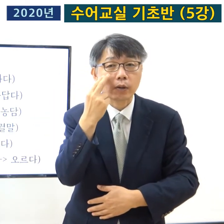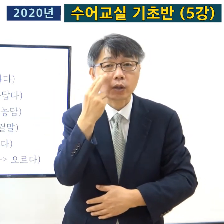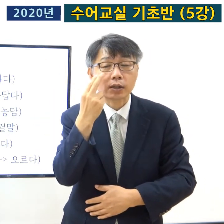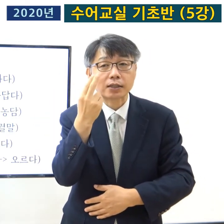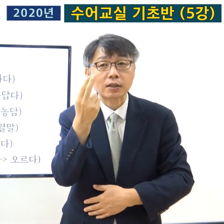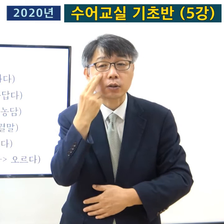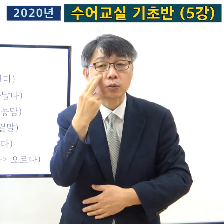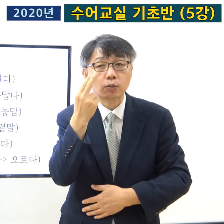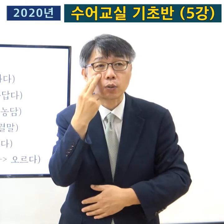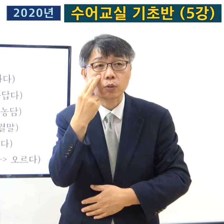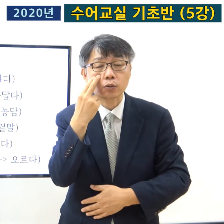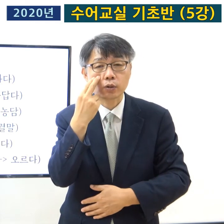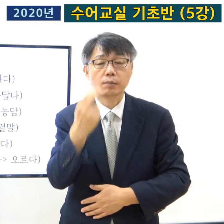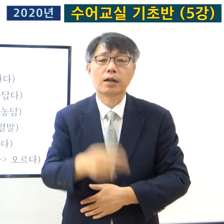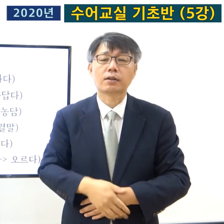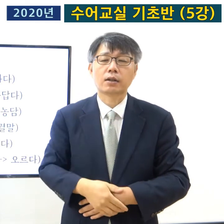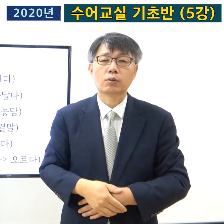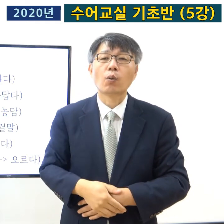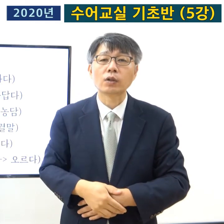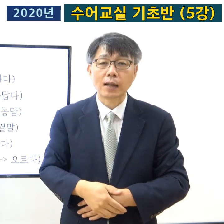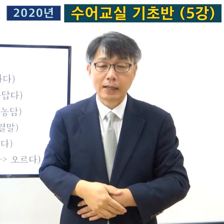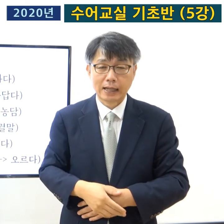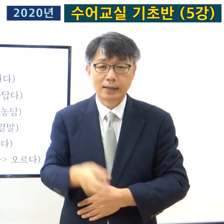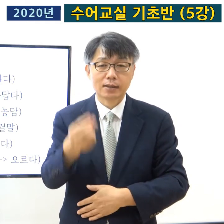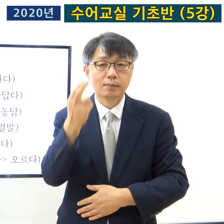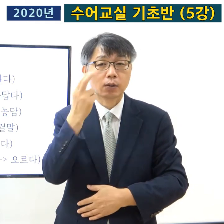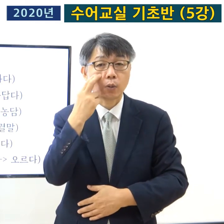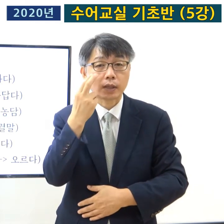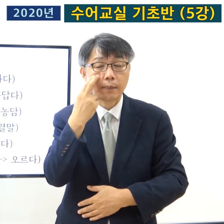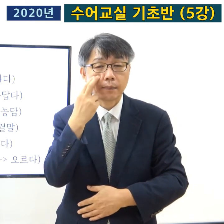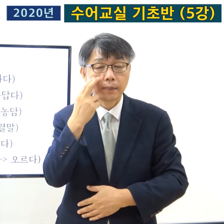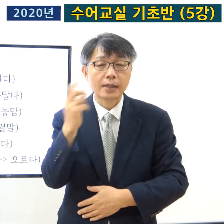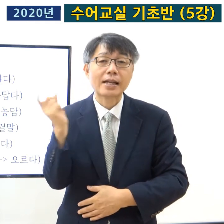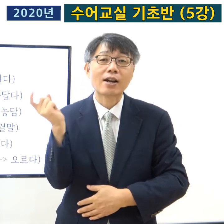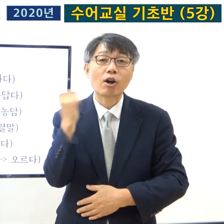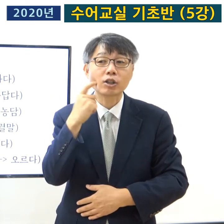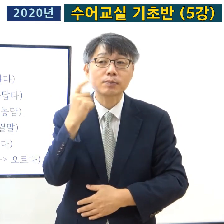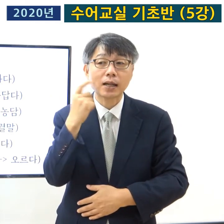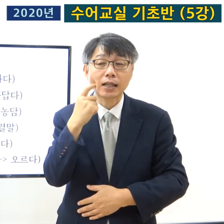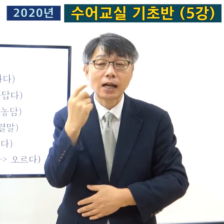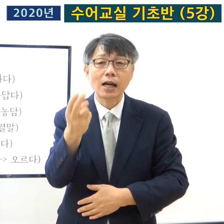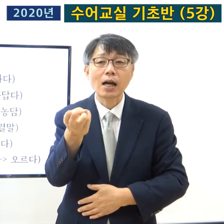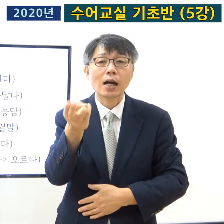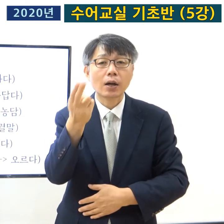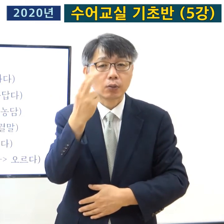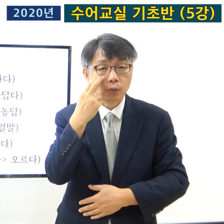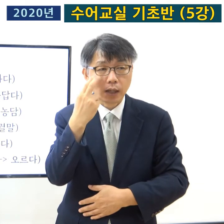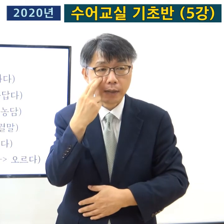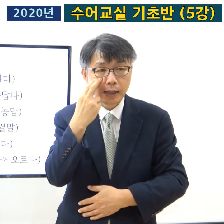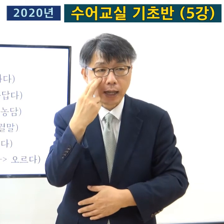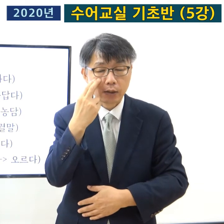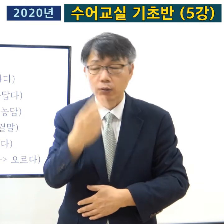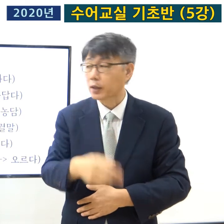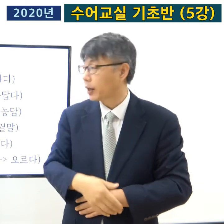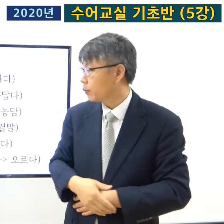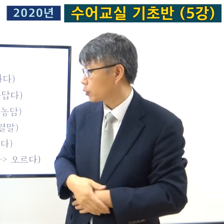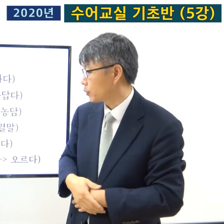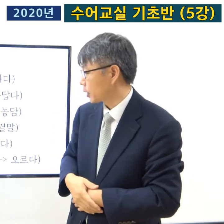이렇게 살짝 톡톡 두드리면 농담하다 이런 뜻입니다. 농담. 거짓말하다, 농담하다 이렇게 보시면